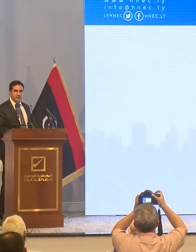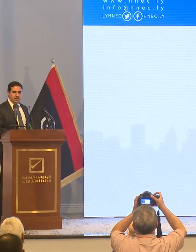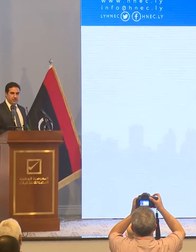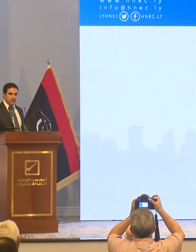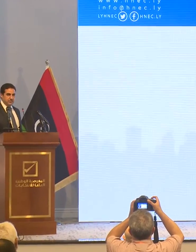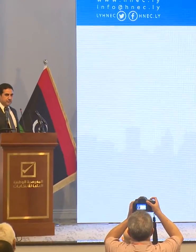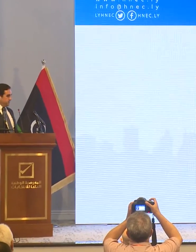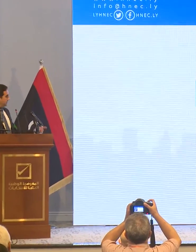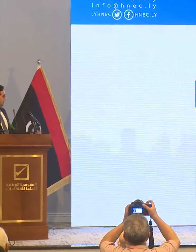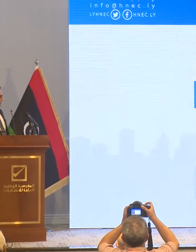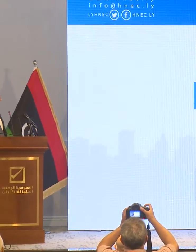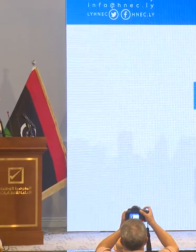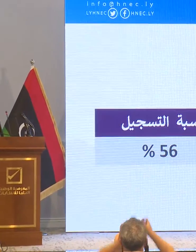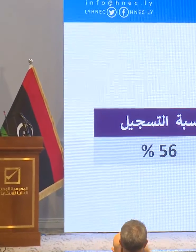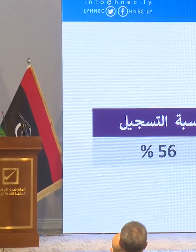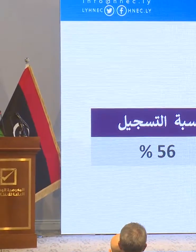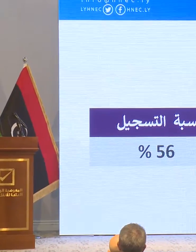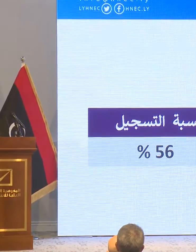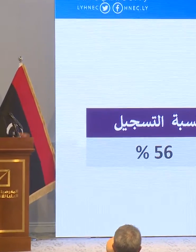2,339,288 ناخب.